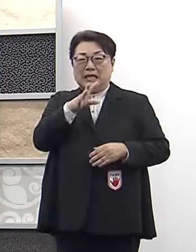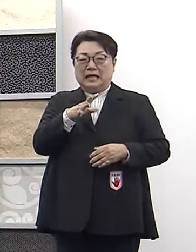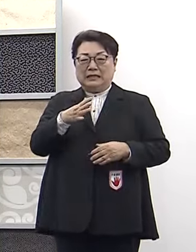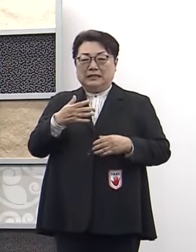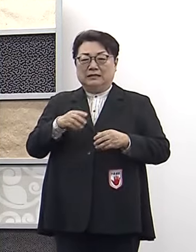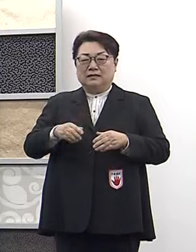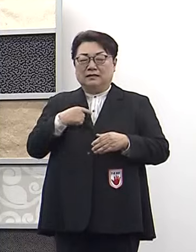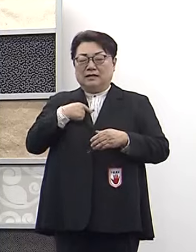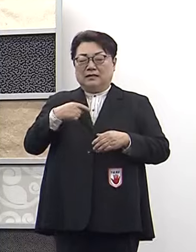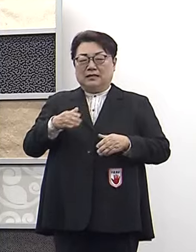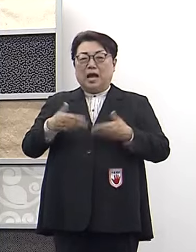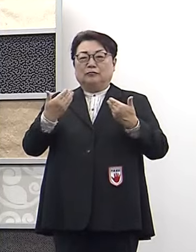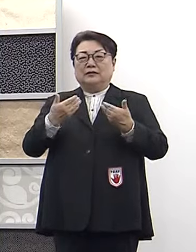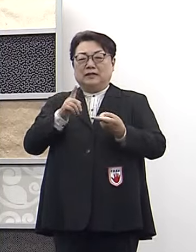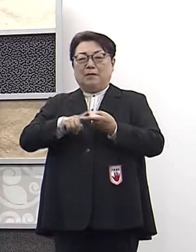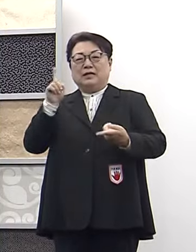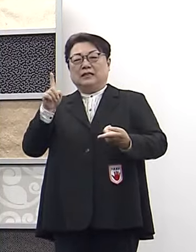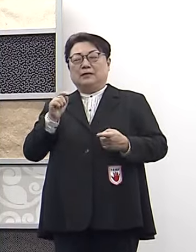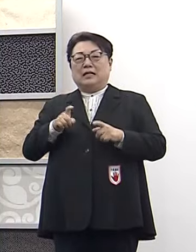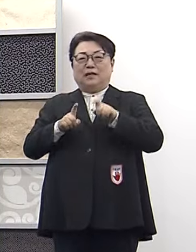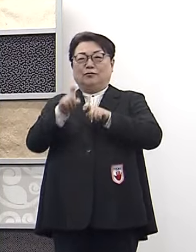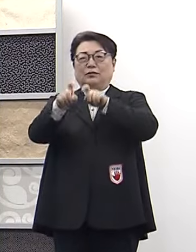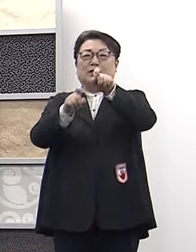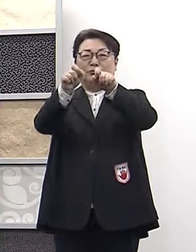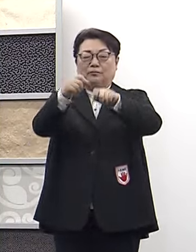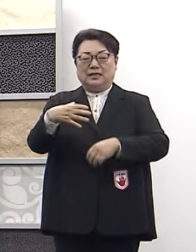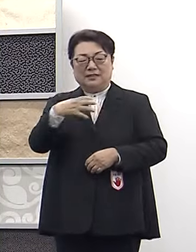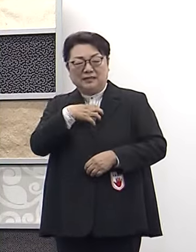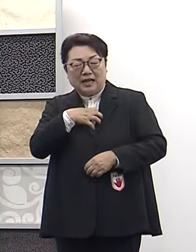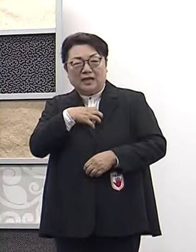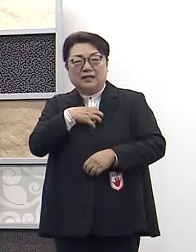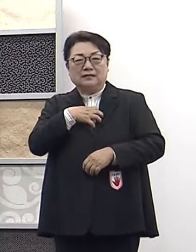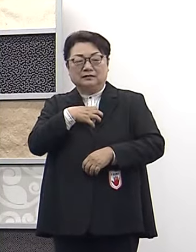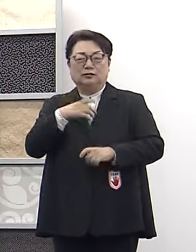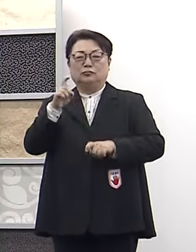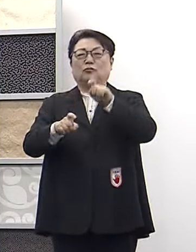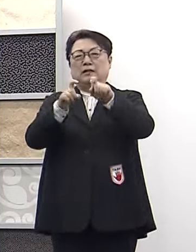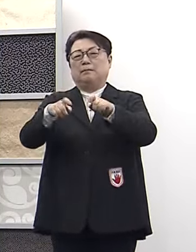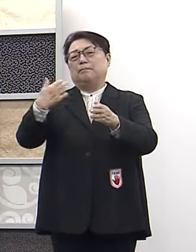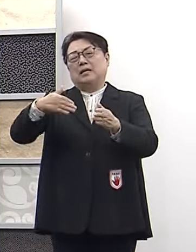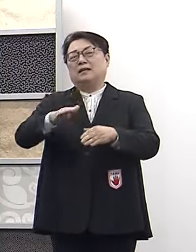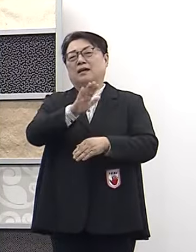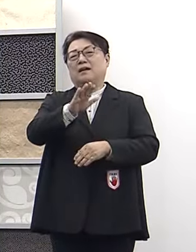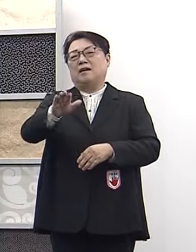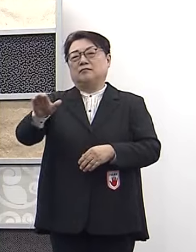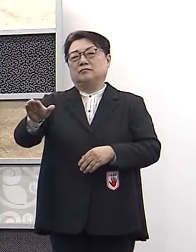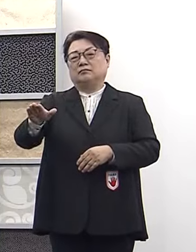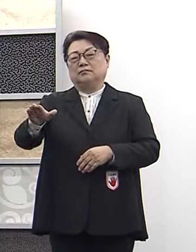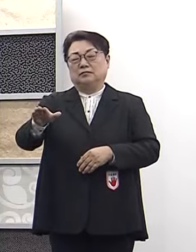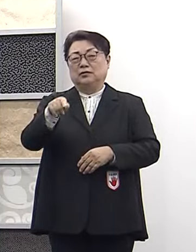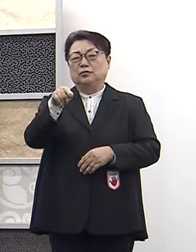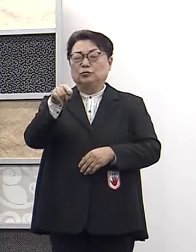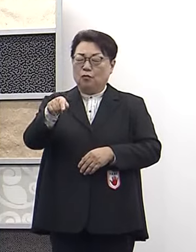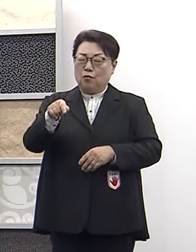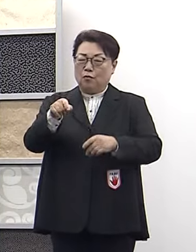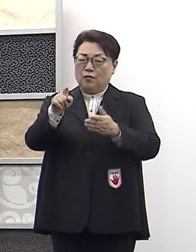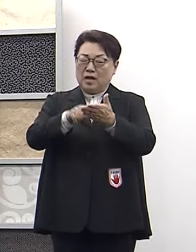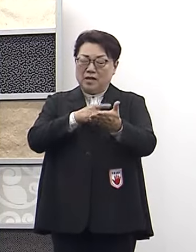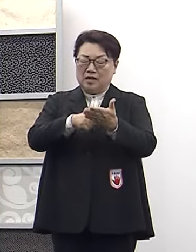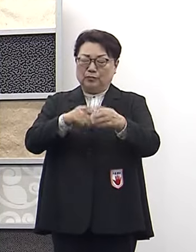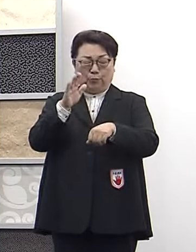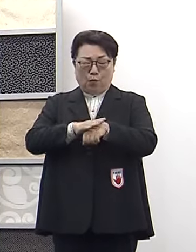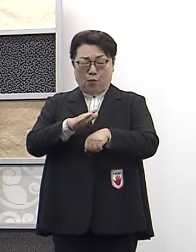登山のあり方、これはまだまだ多く、残っているということで、まあ、この問題一つどうするかと、